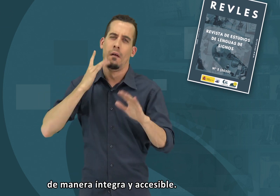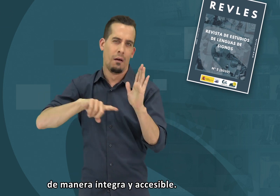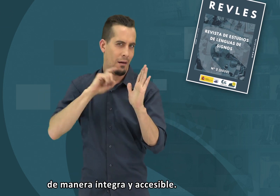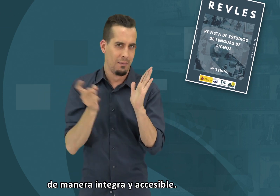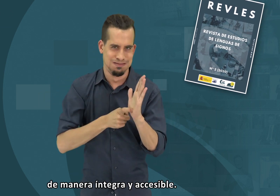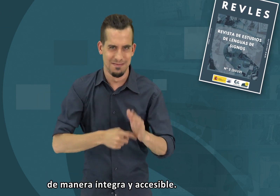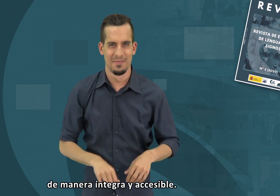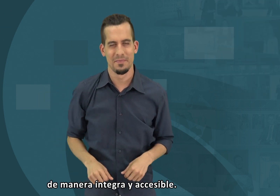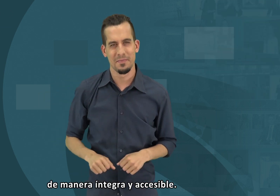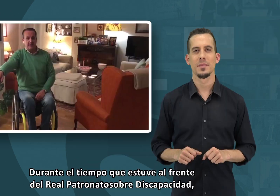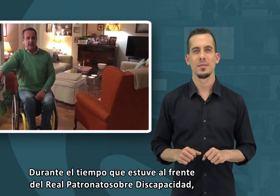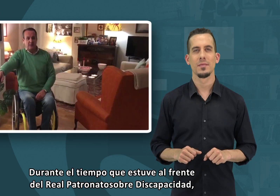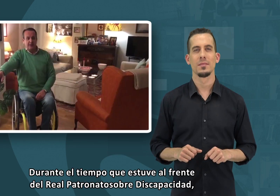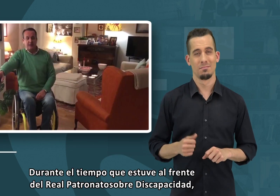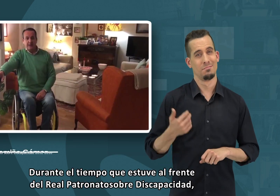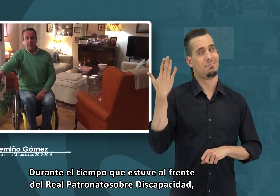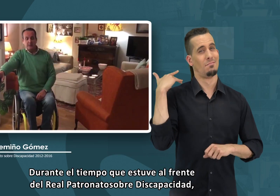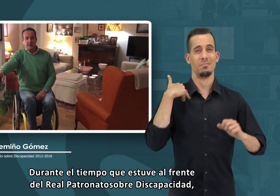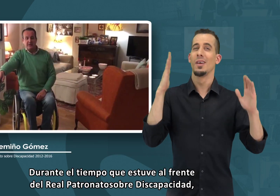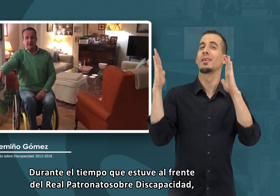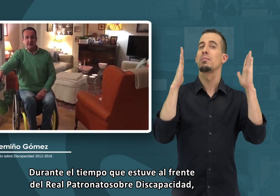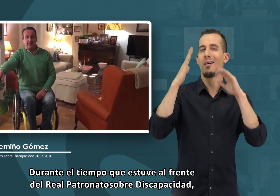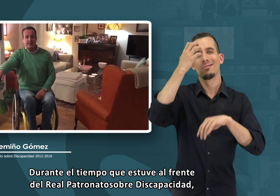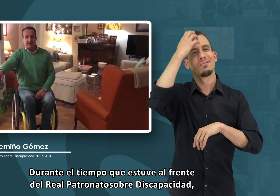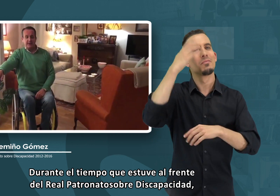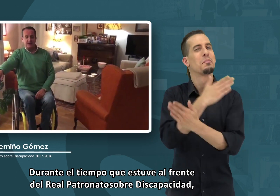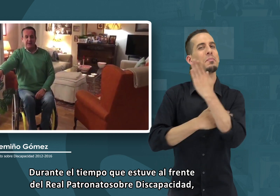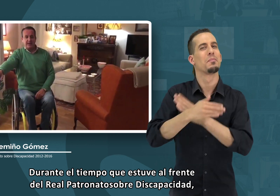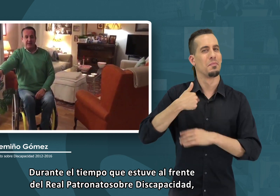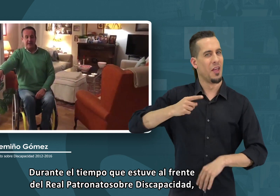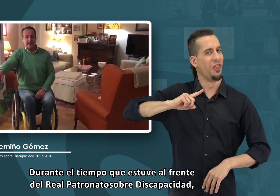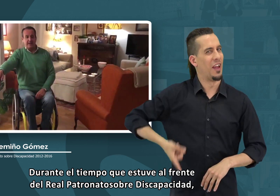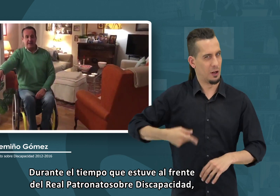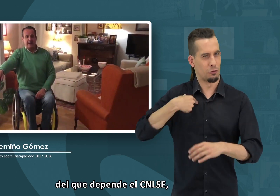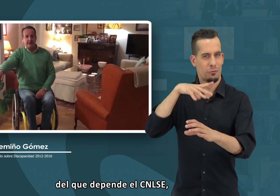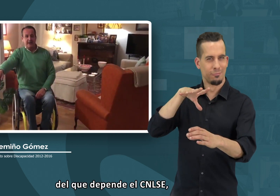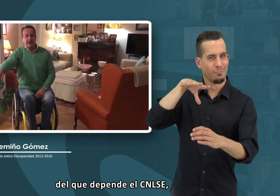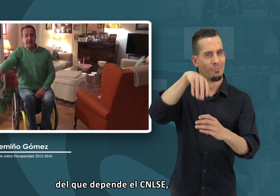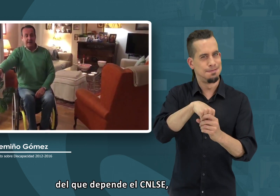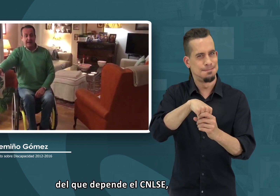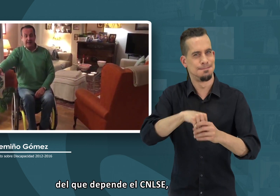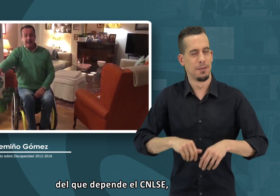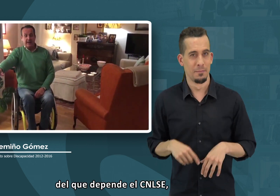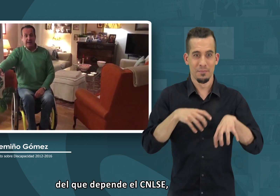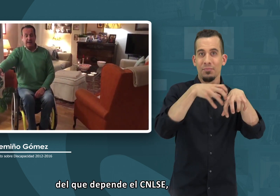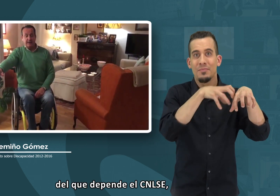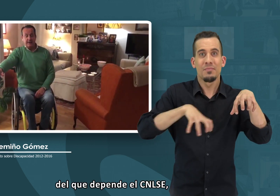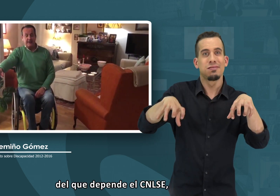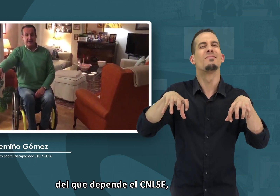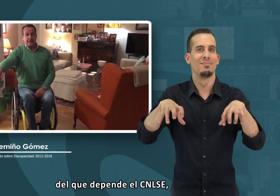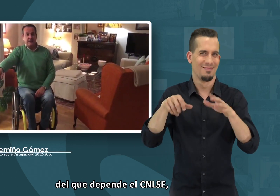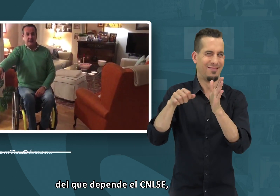y accesible. Durante el tiempo que estuve al frente del Real Patronato sobre Discapacidad, del que depende